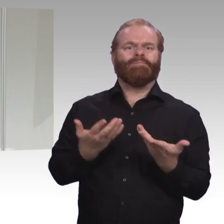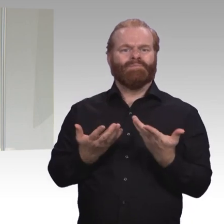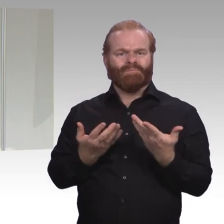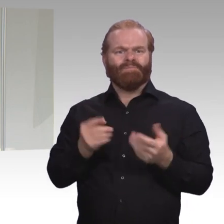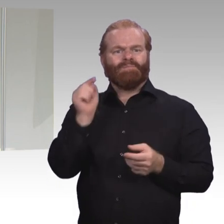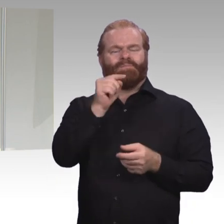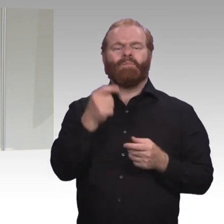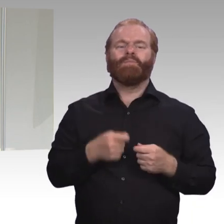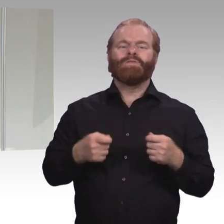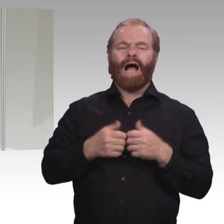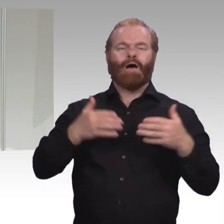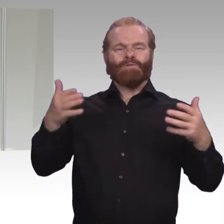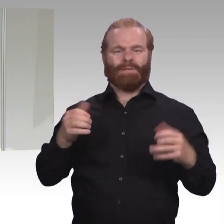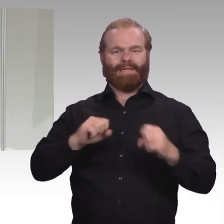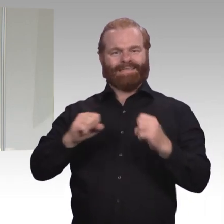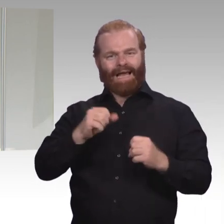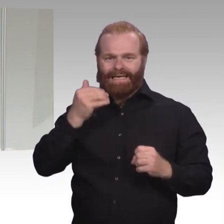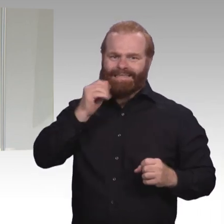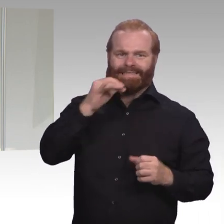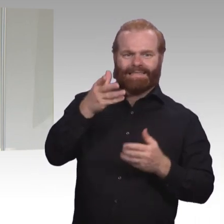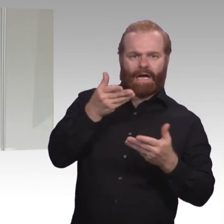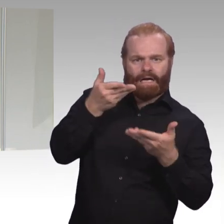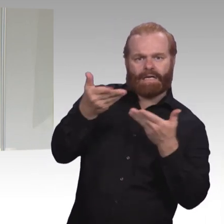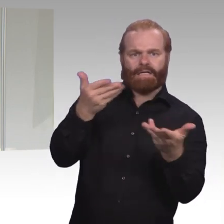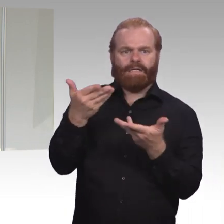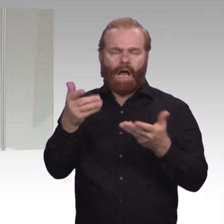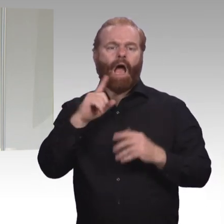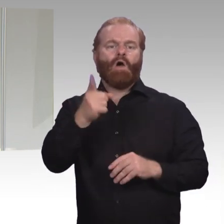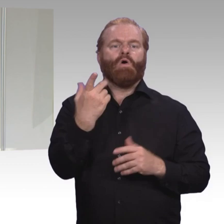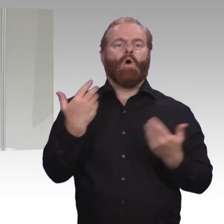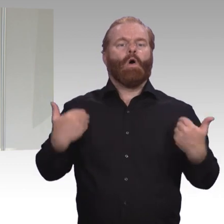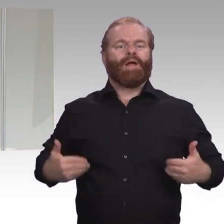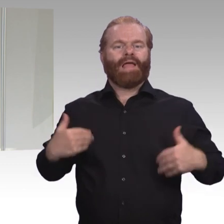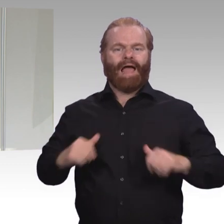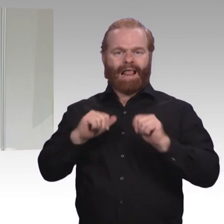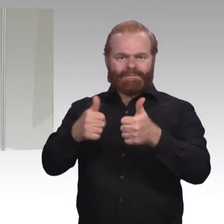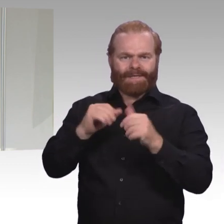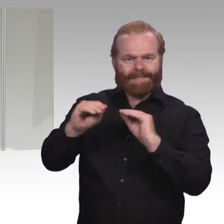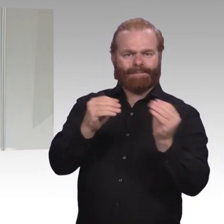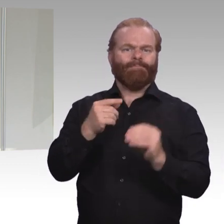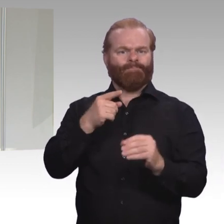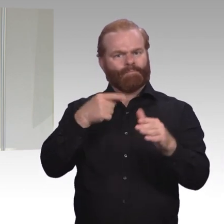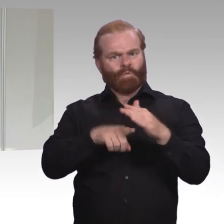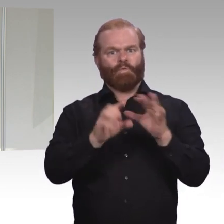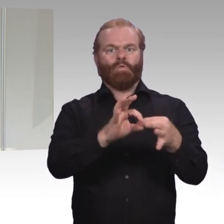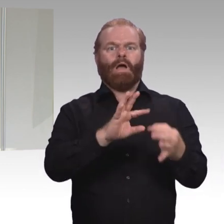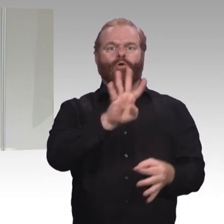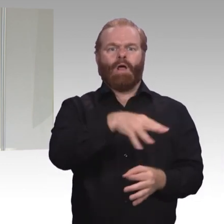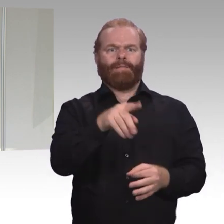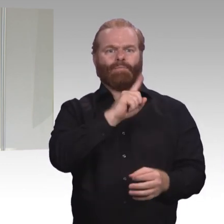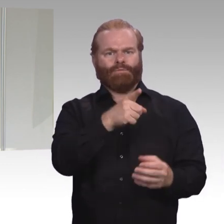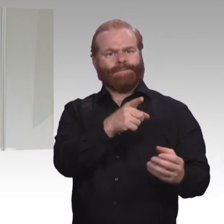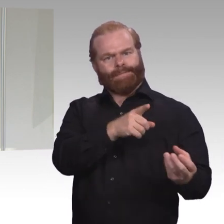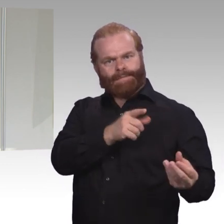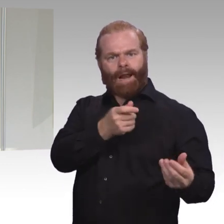den Austritt aus der Europäischen Union versucht, nicht gewillt, mit den USA eine Militäraktion